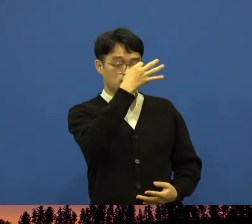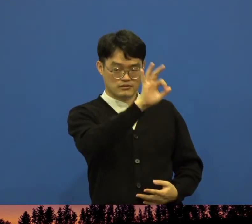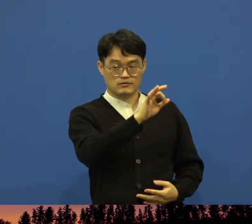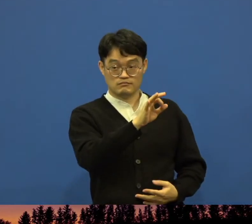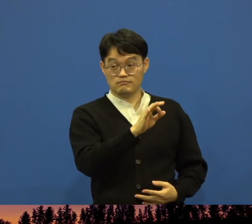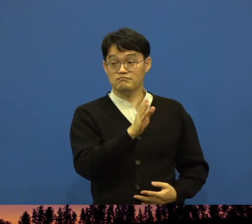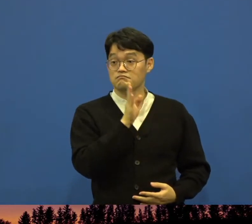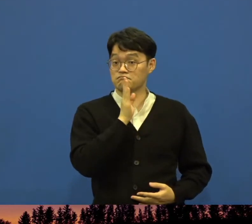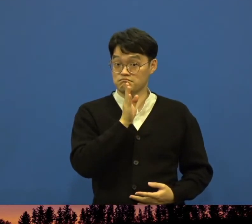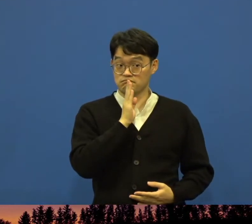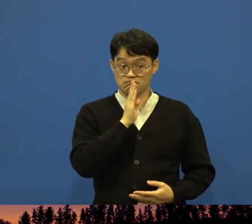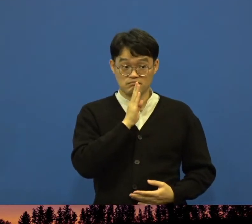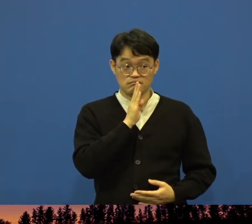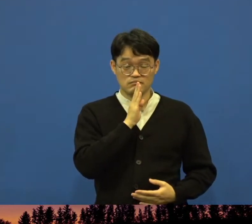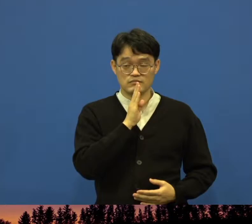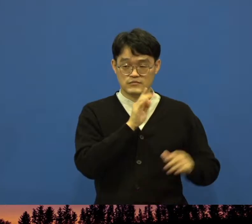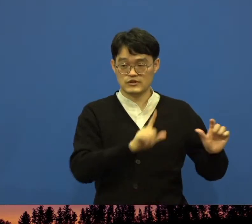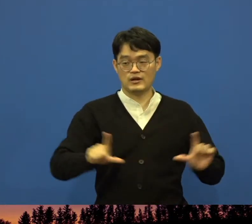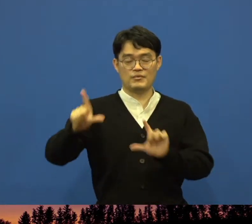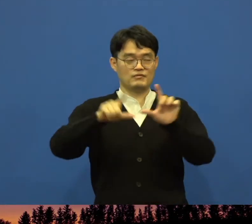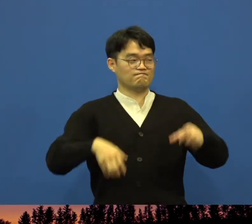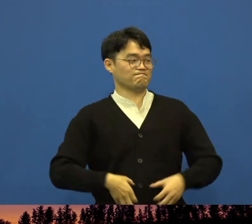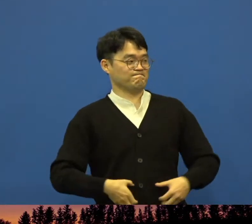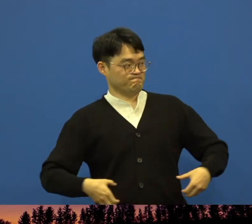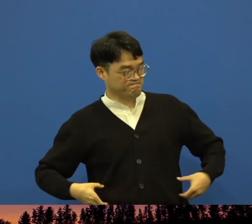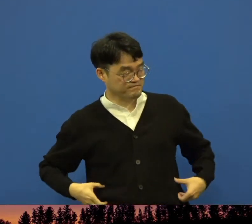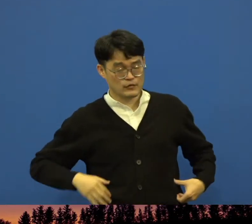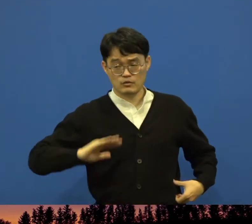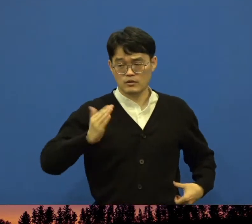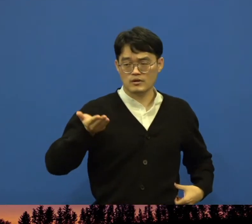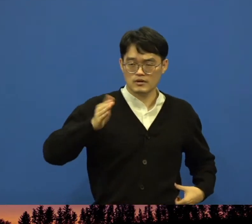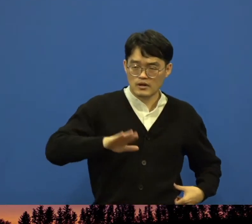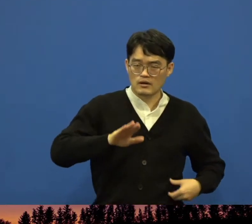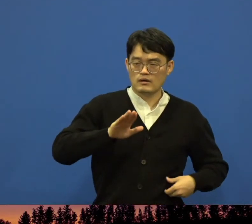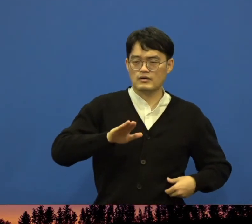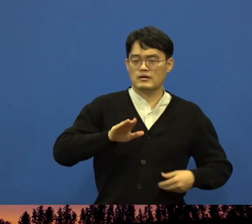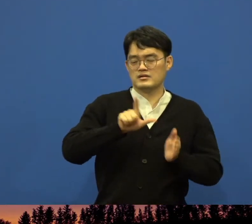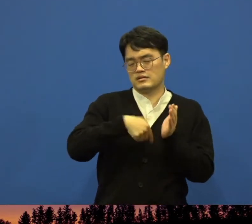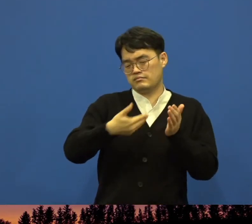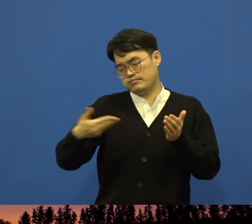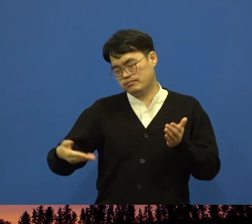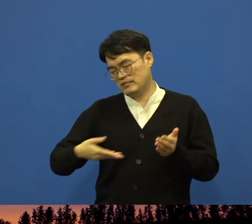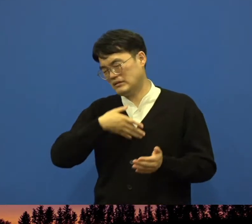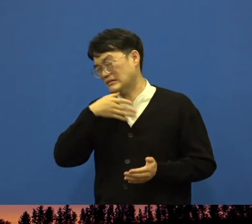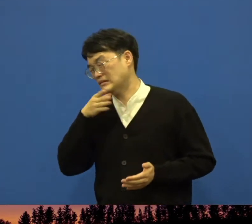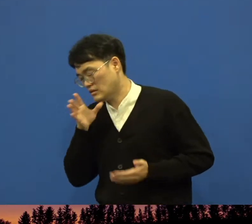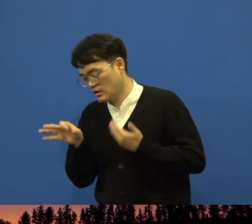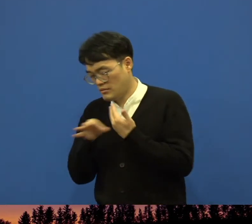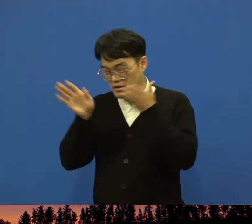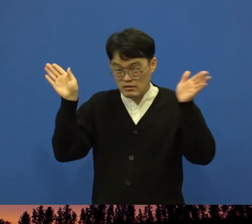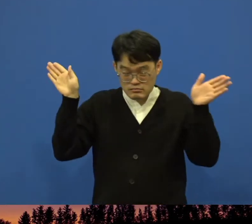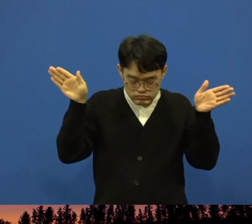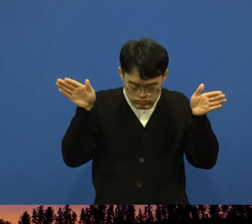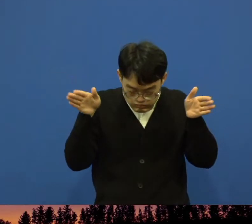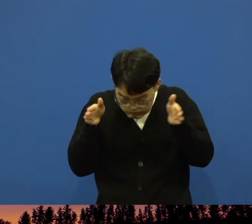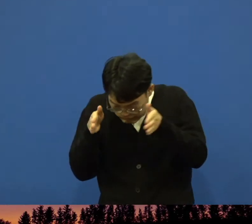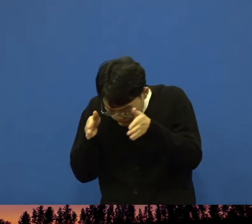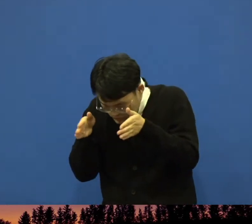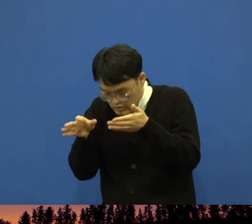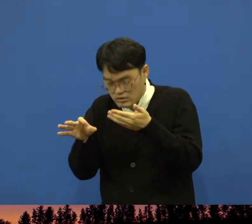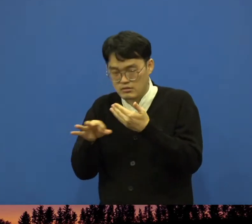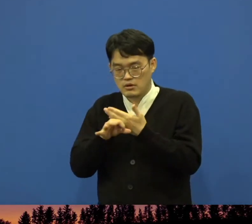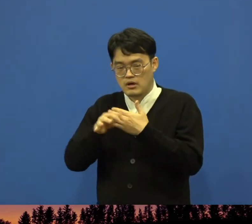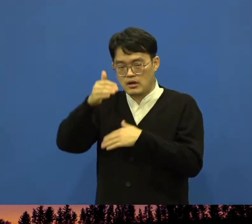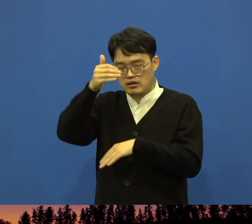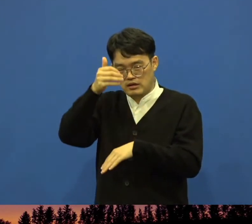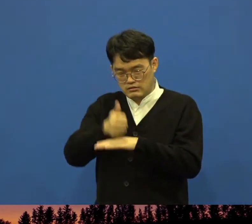이러니까 사람이 폭이 넓어지는데 그게 없이 자꾸 하나만 자꾸 보다 보면 좁아지니까 나중에 어디게요? 앵글이 한